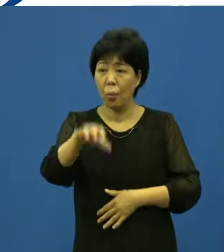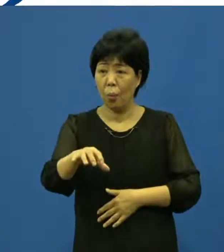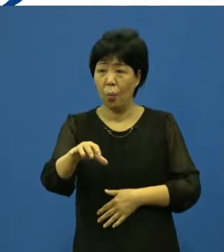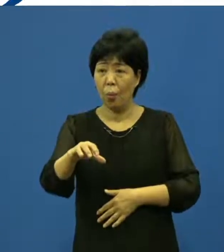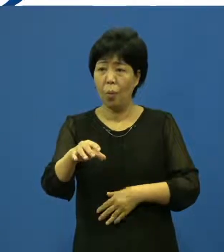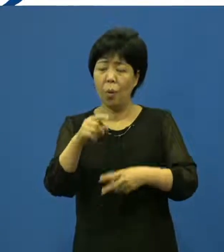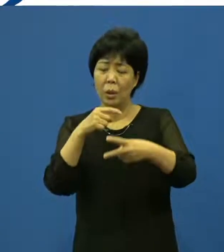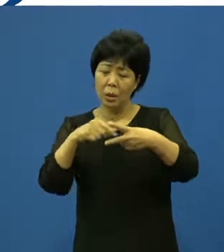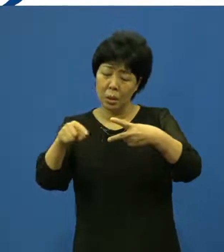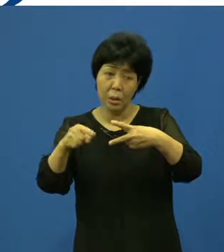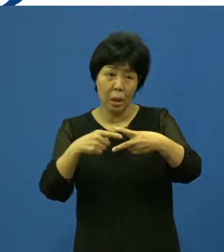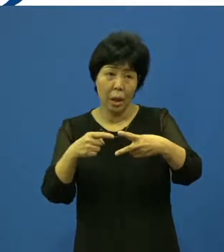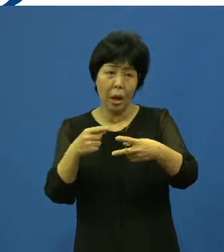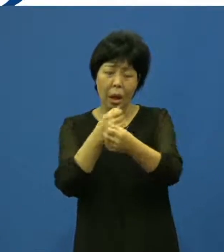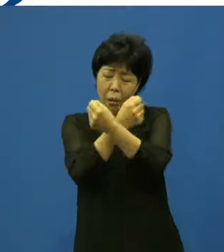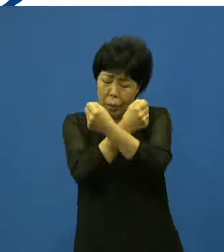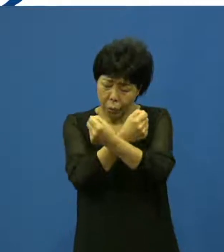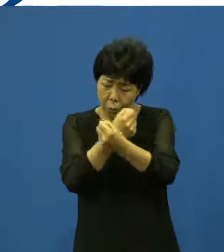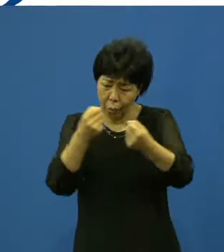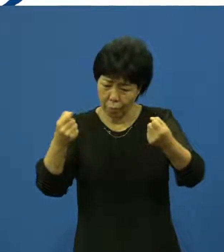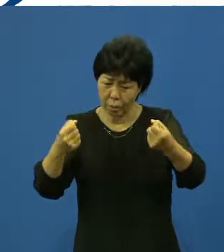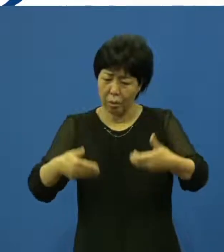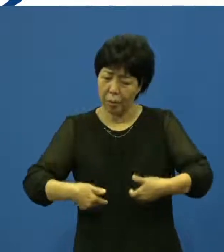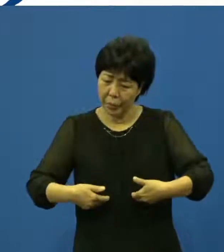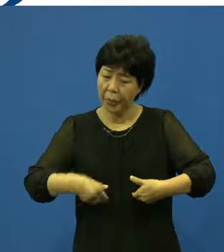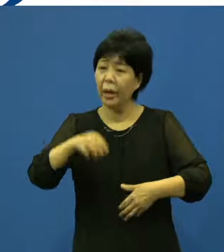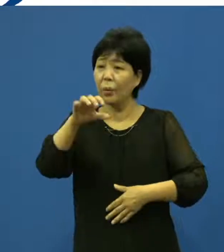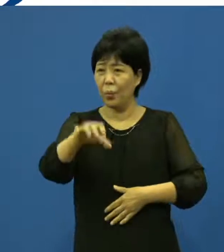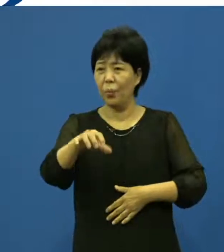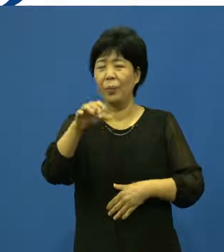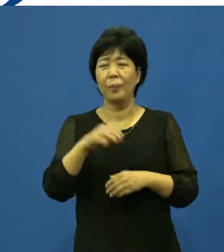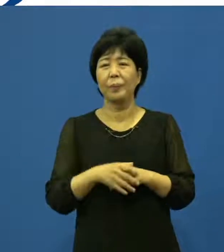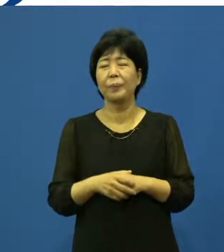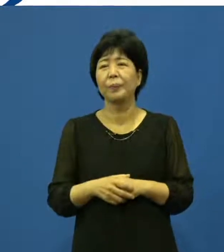이해와 용서를 계산 없이 해줄 수 있는 곳이 교회야.